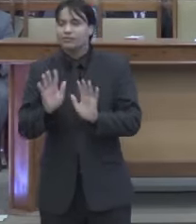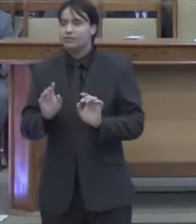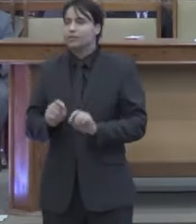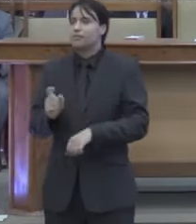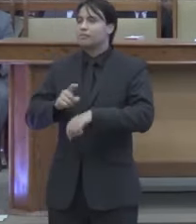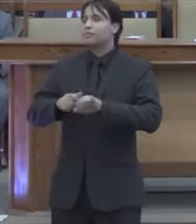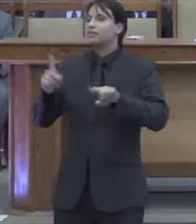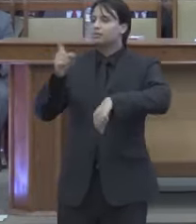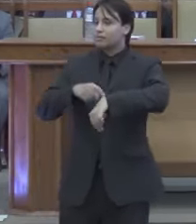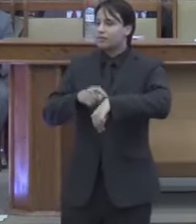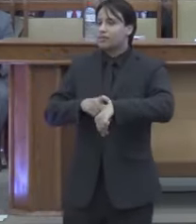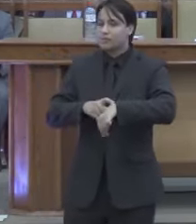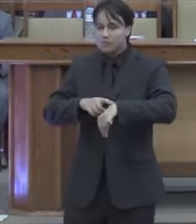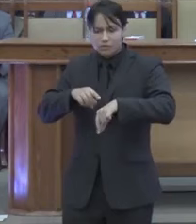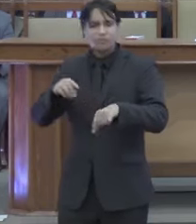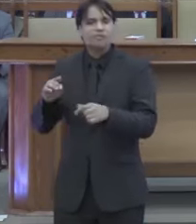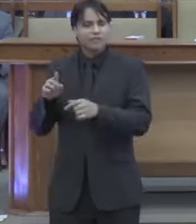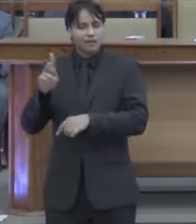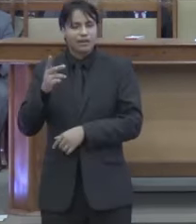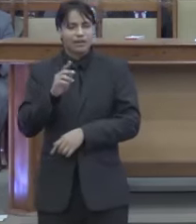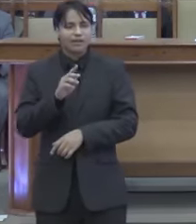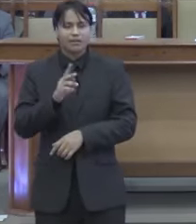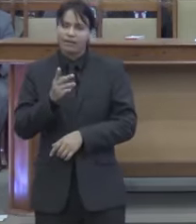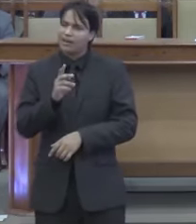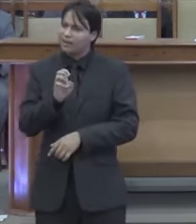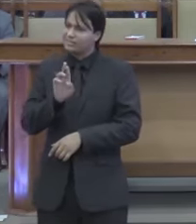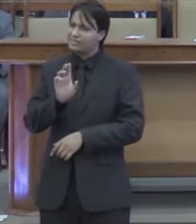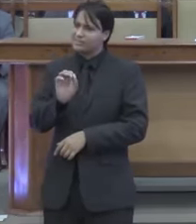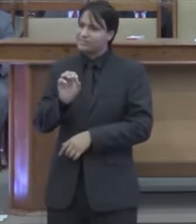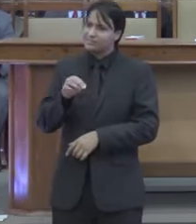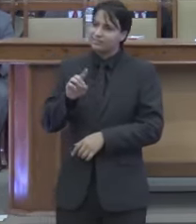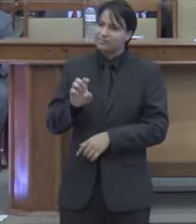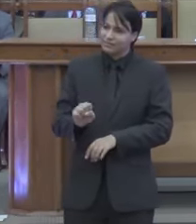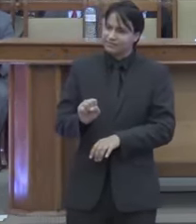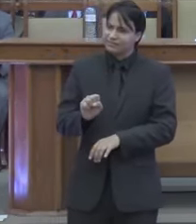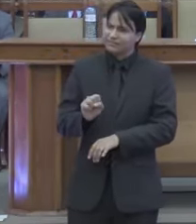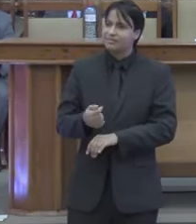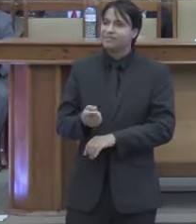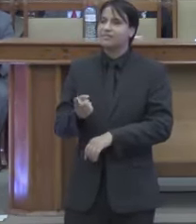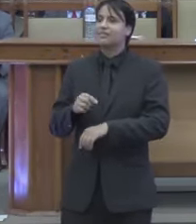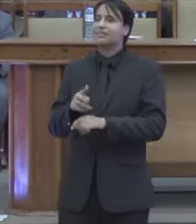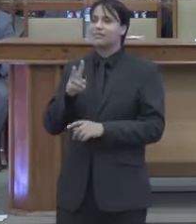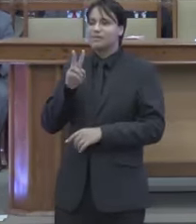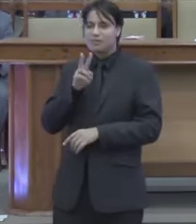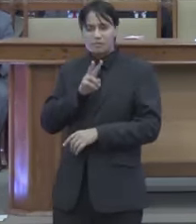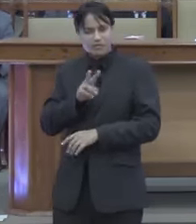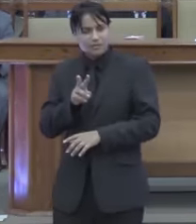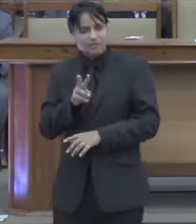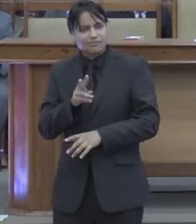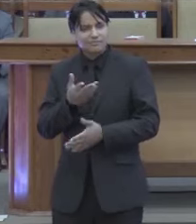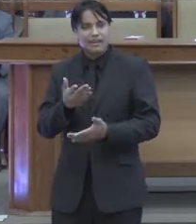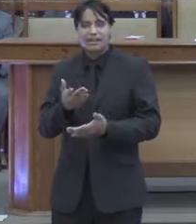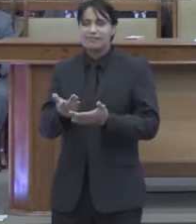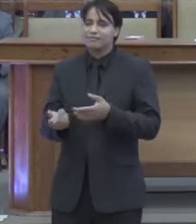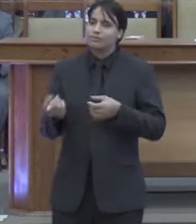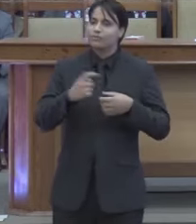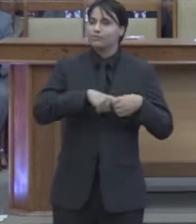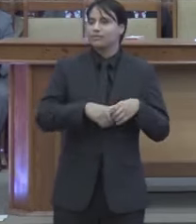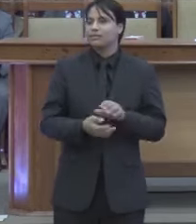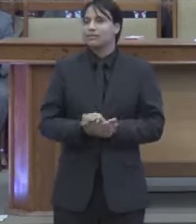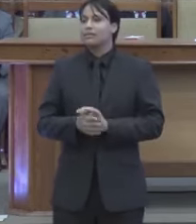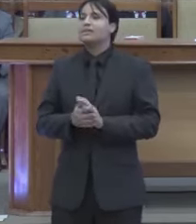eita, irmão, a Bíblia diz que eles voltaram por outro. Pronto, pastor, eu aceitei Jesus. É o seguinte, eu quero que o